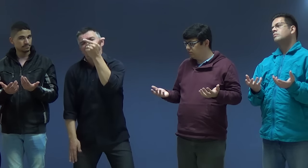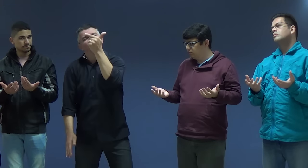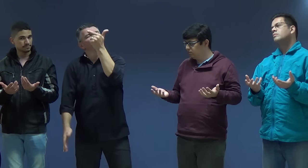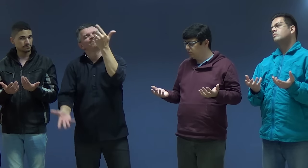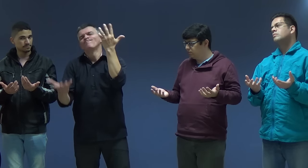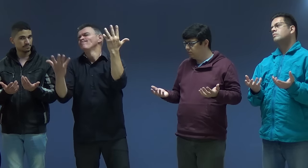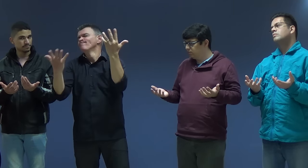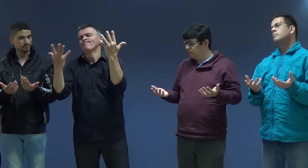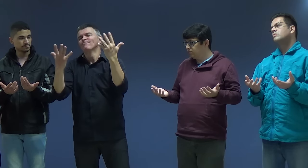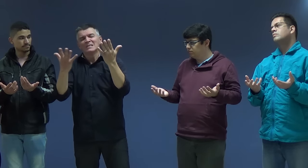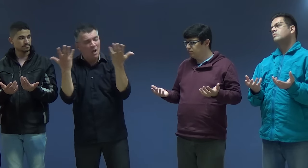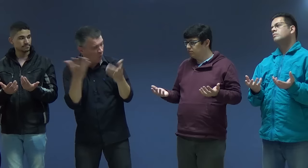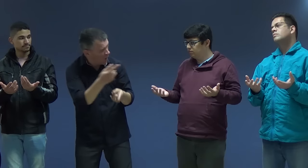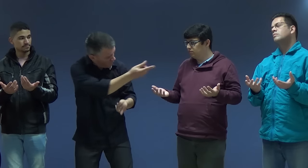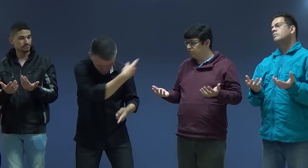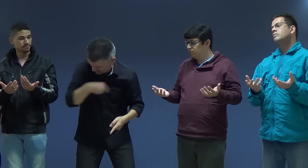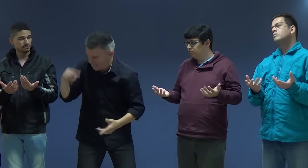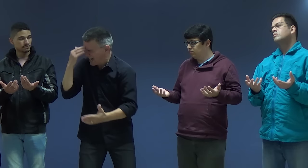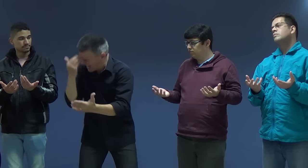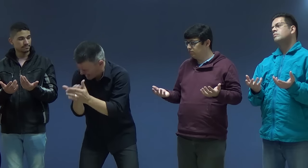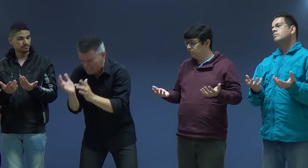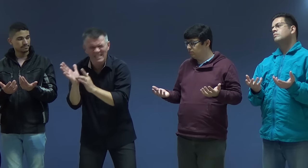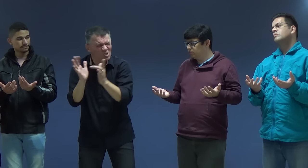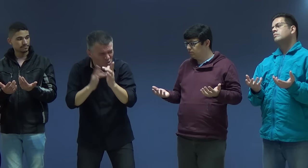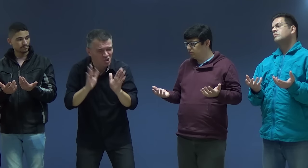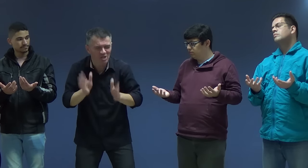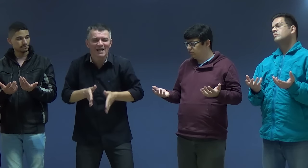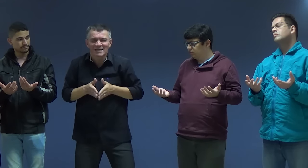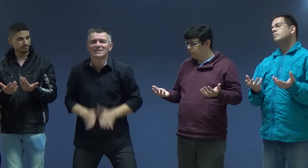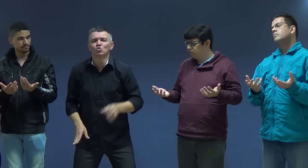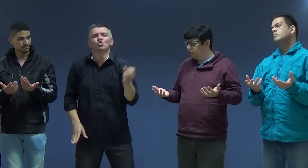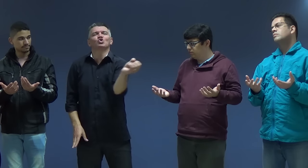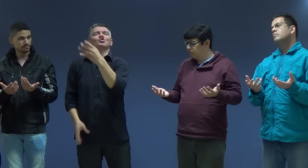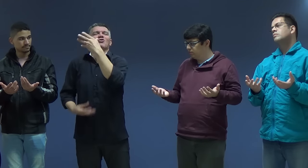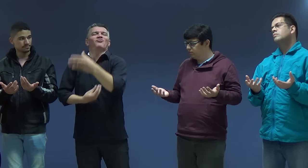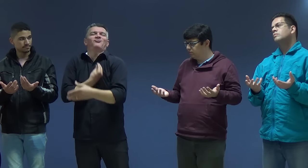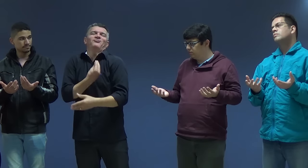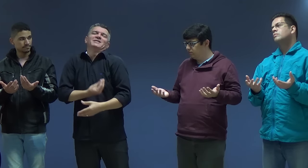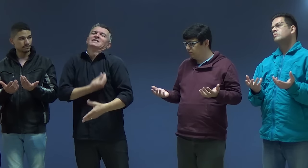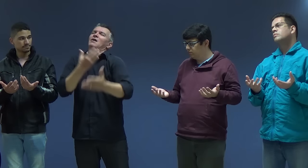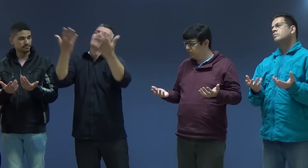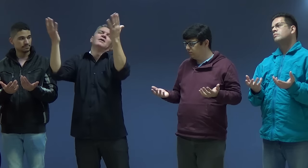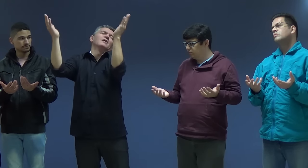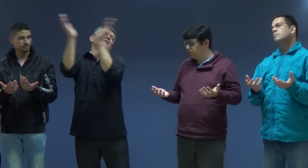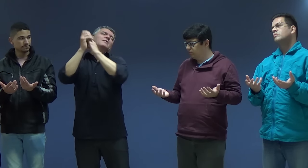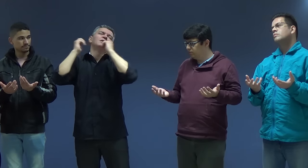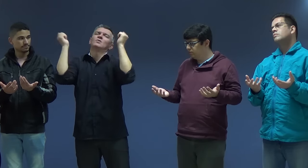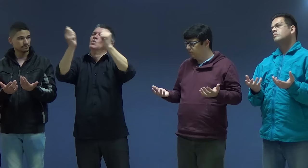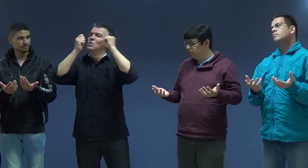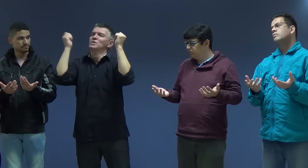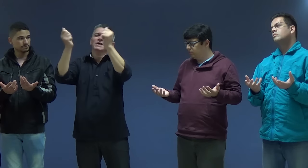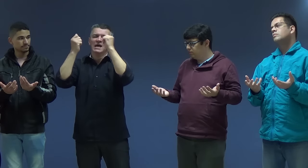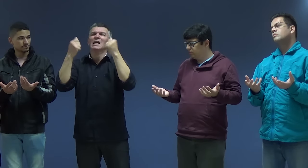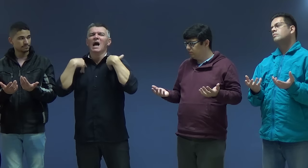como se eu tivesse nascido duas vezes, e eles aqui também creem nisso, porque eles estão aqui recebendo uma nova vida,